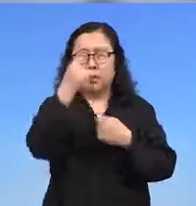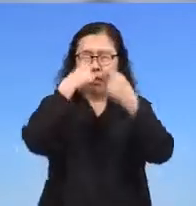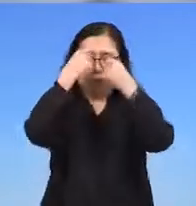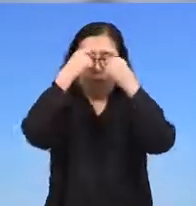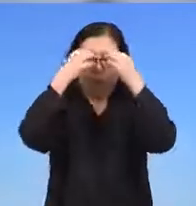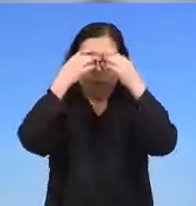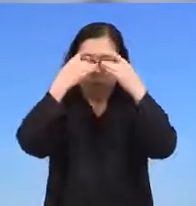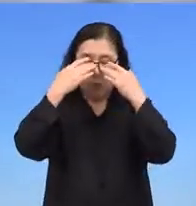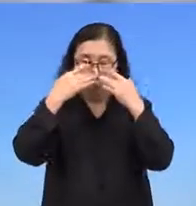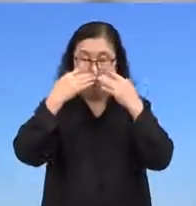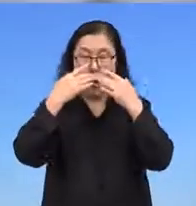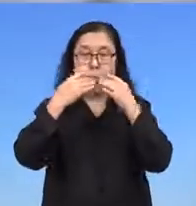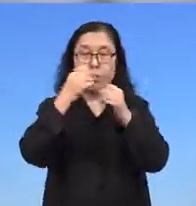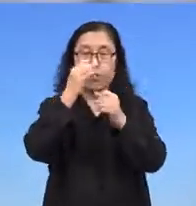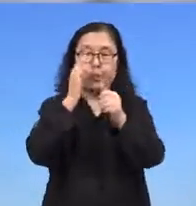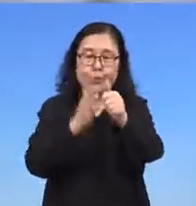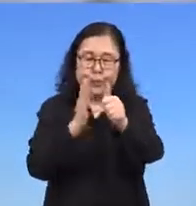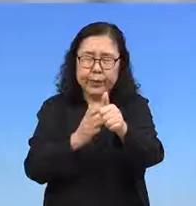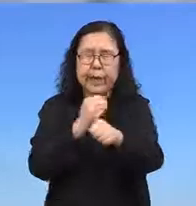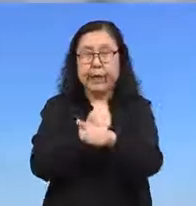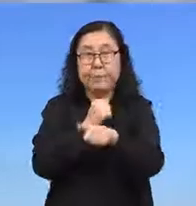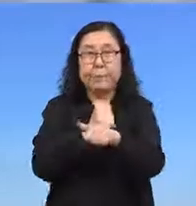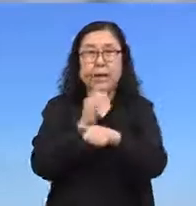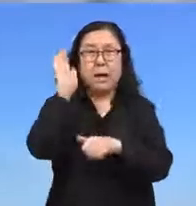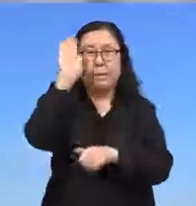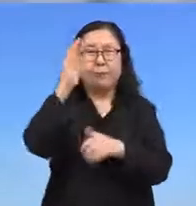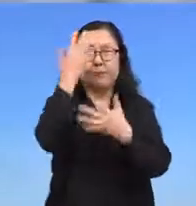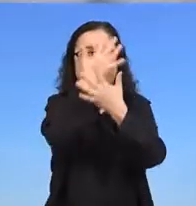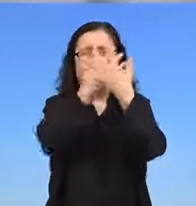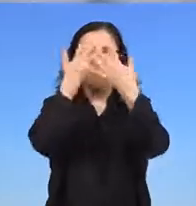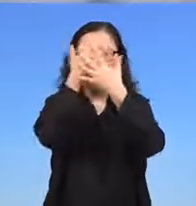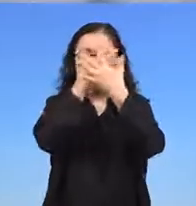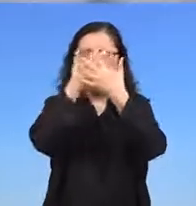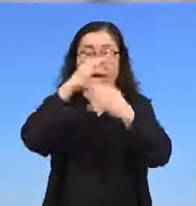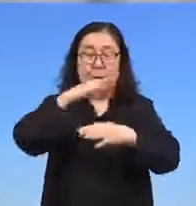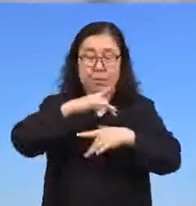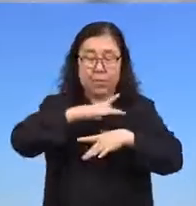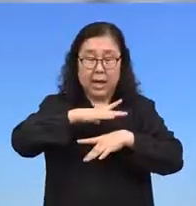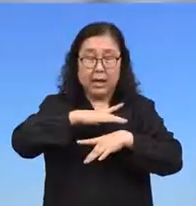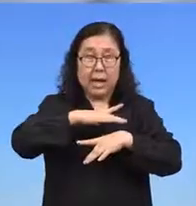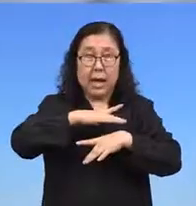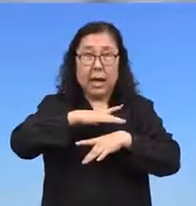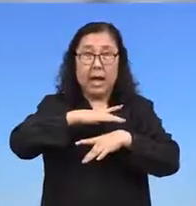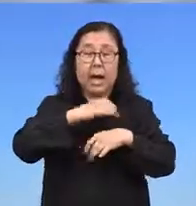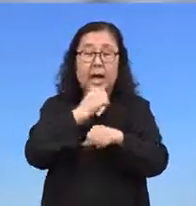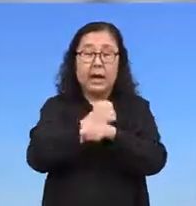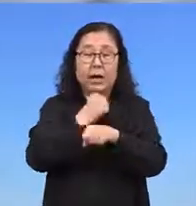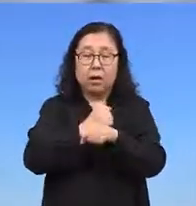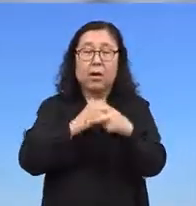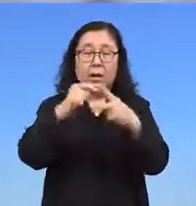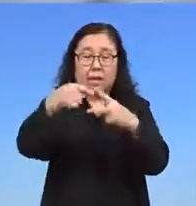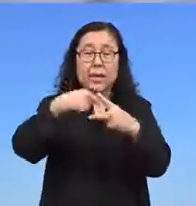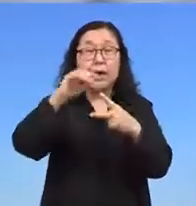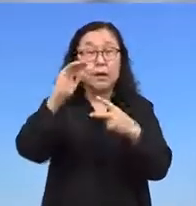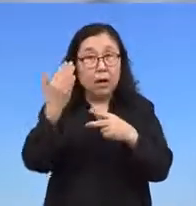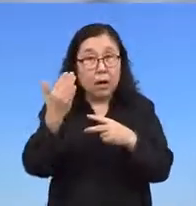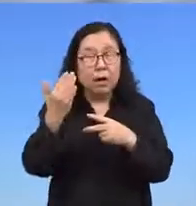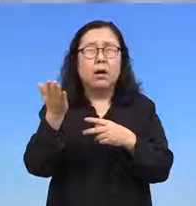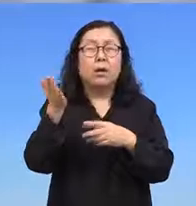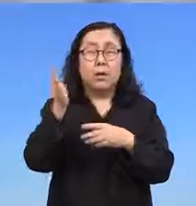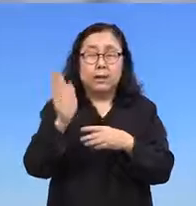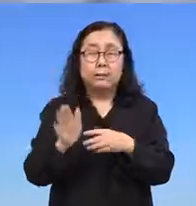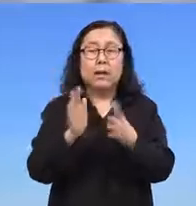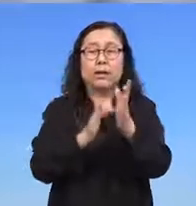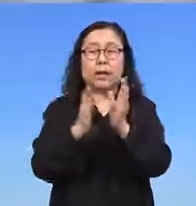눈물로 당부합니다. 그 불안하고 장래가 어떻게 될지 모르는 그 마음의 중간지대의 불안 너무너무 이해가